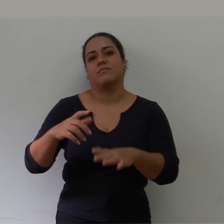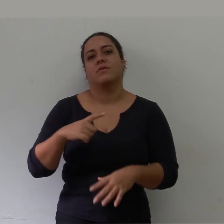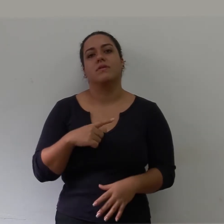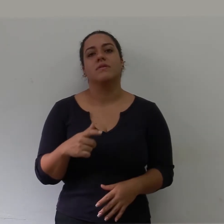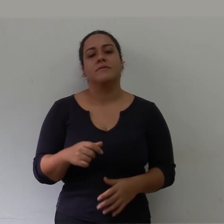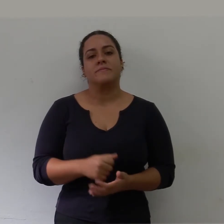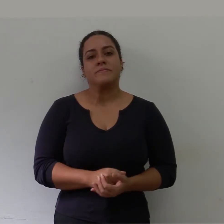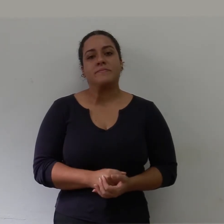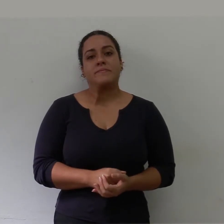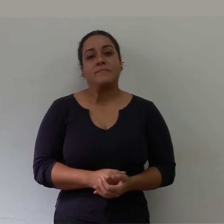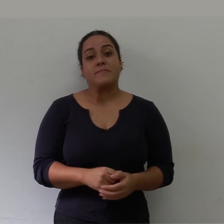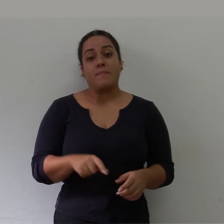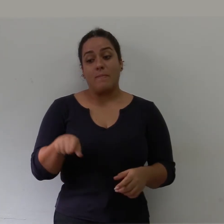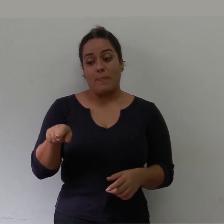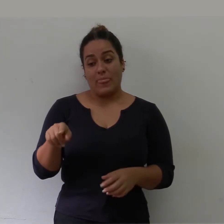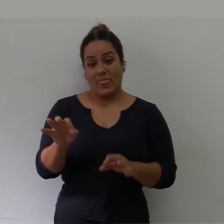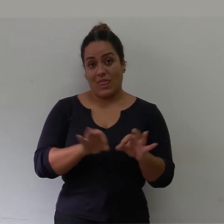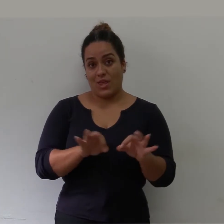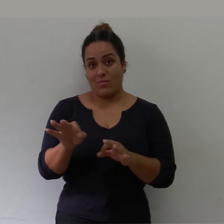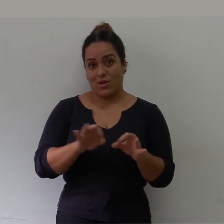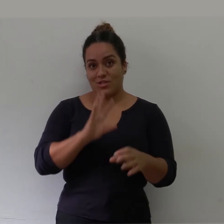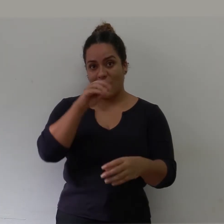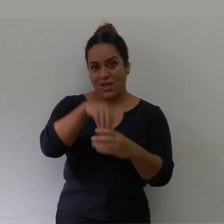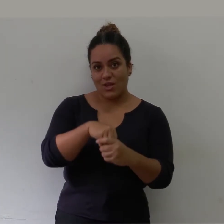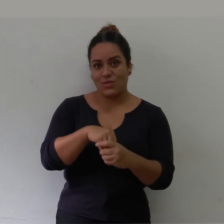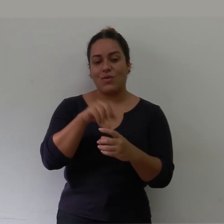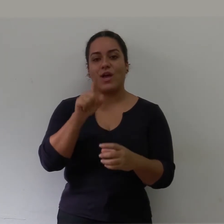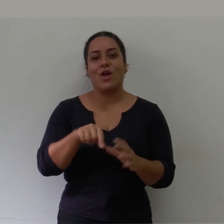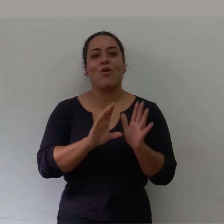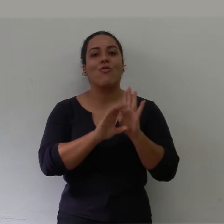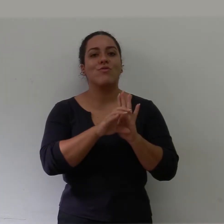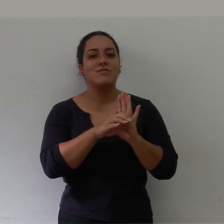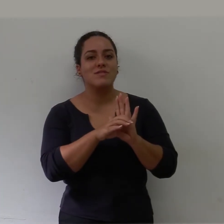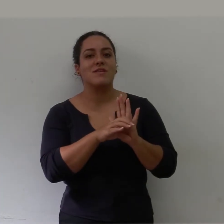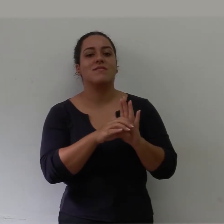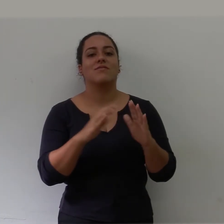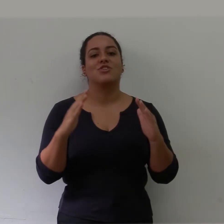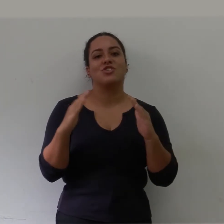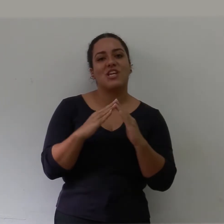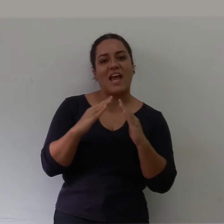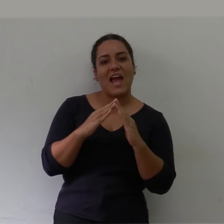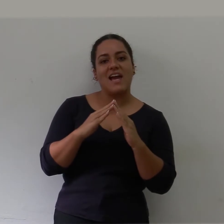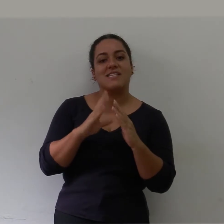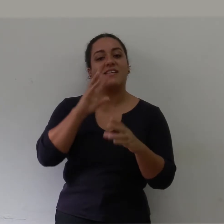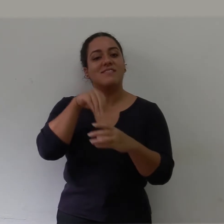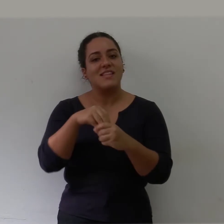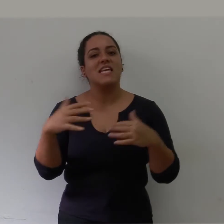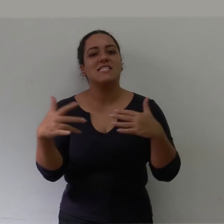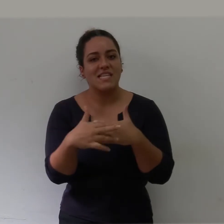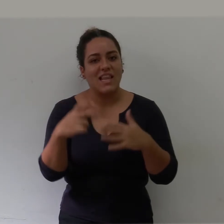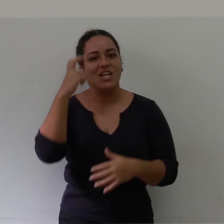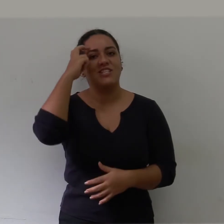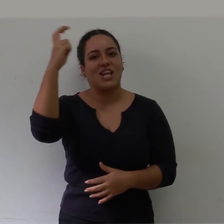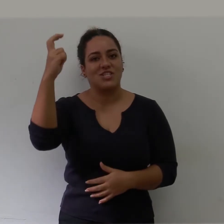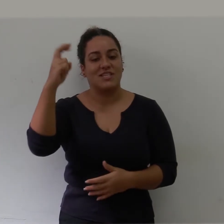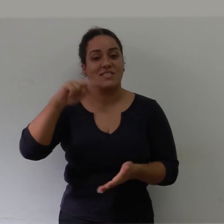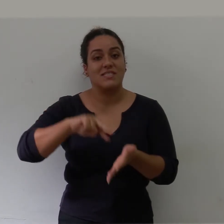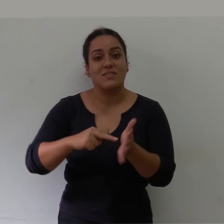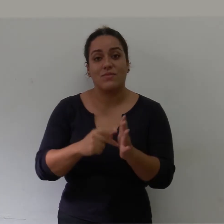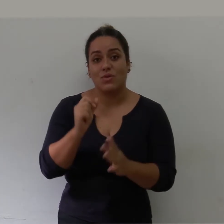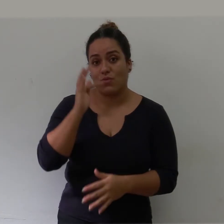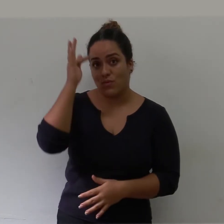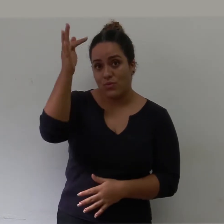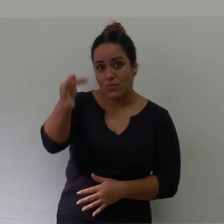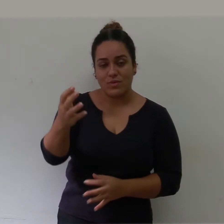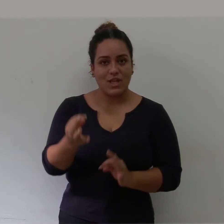acima da linha da cintura. O projeto se encaixa nos conceitos de casa e cidade inteligentes. A ideia é que, no